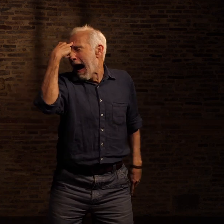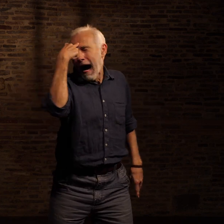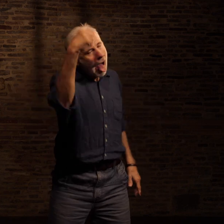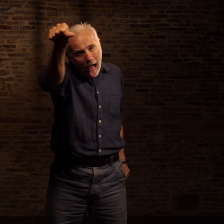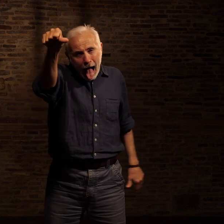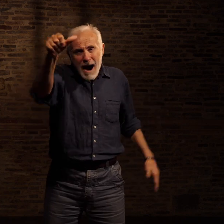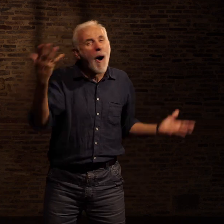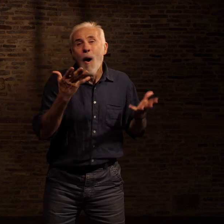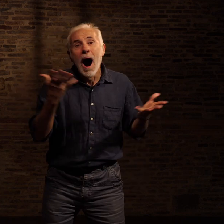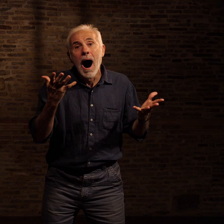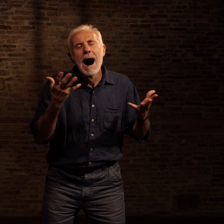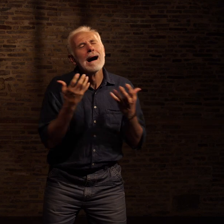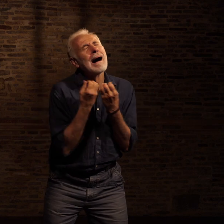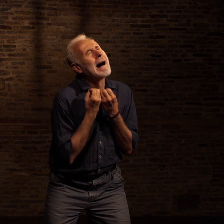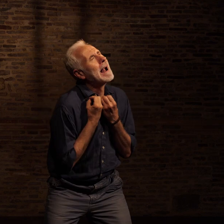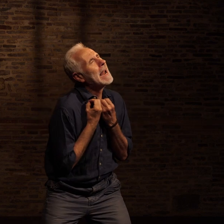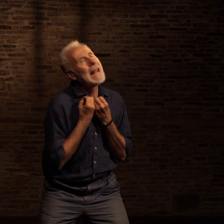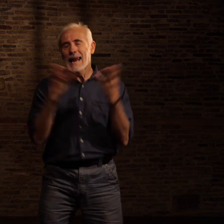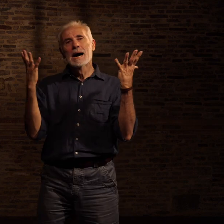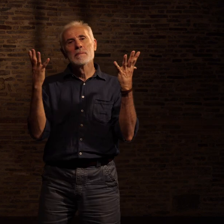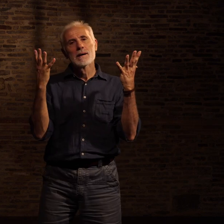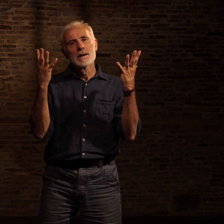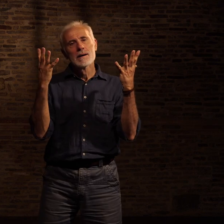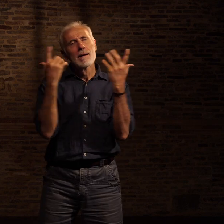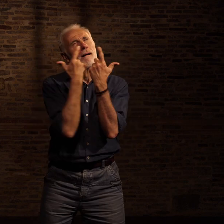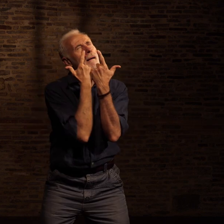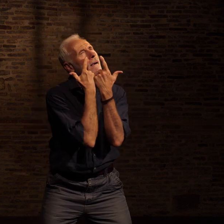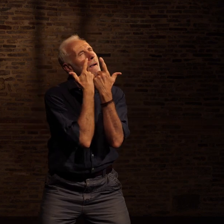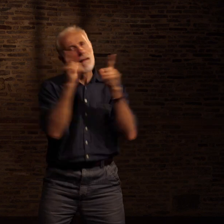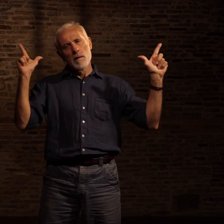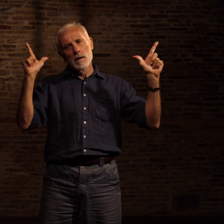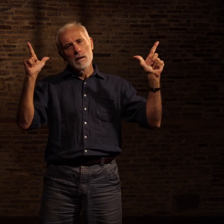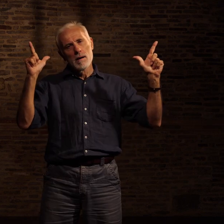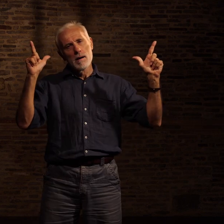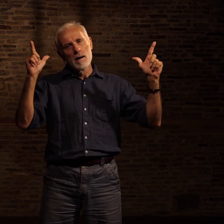tête il n'y avait de place que pour un mot une pensée la liberté